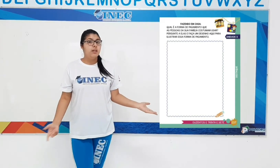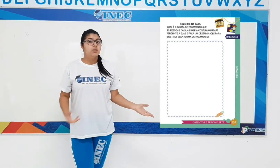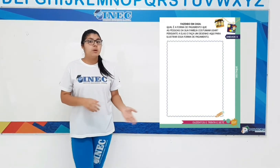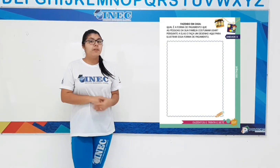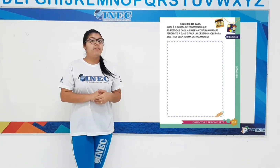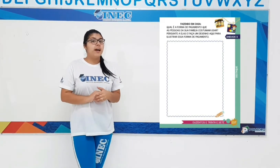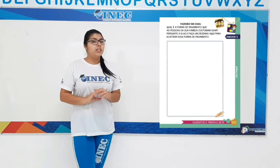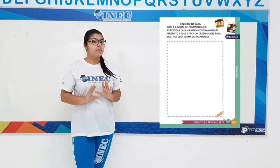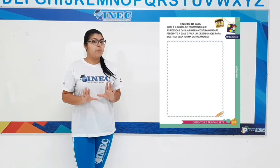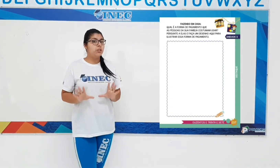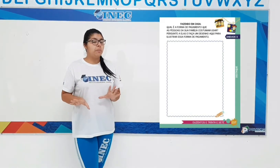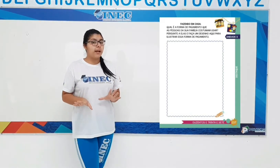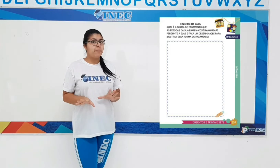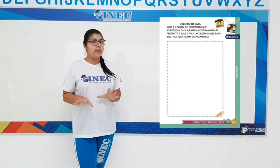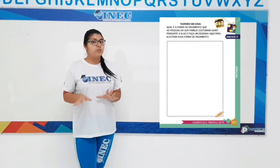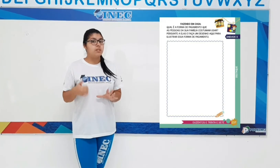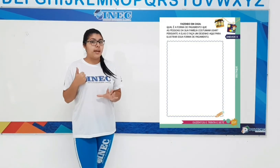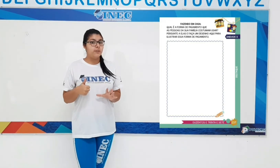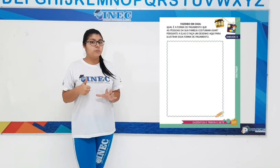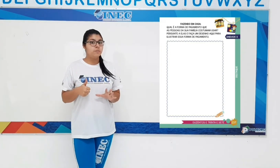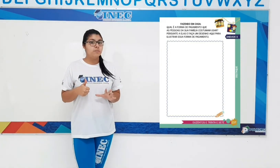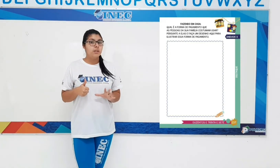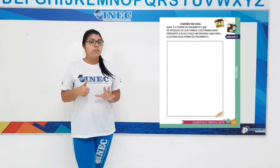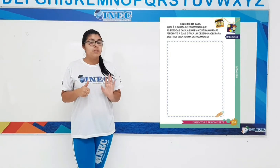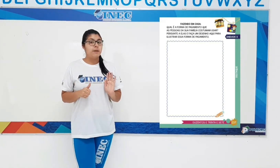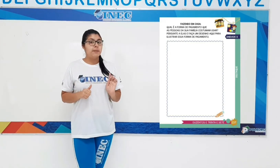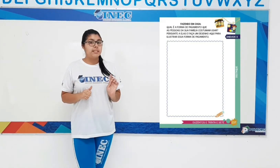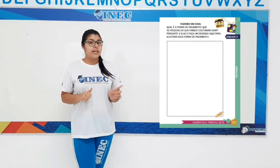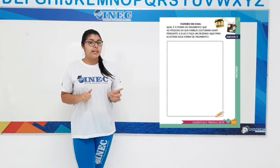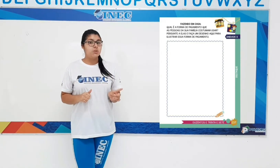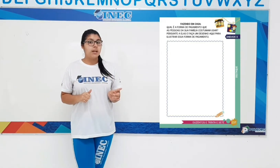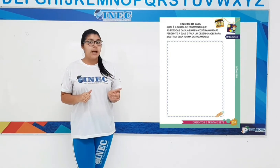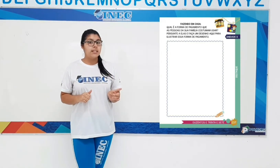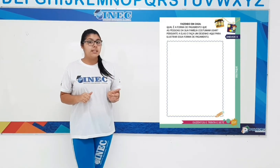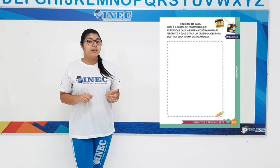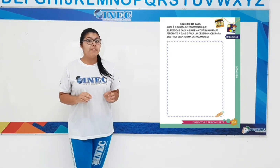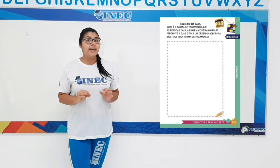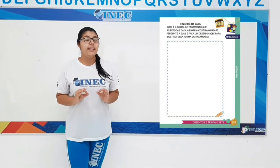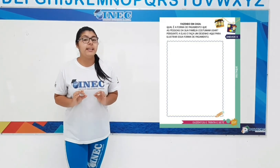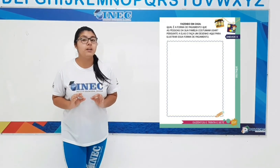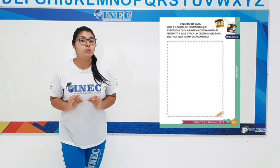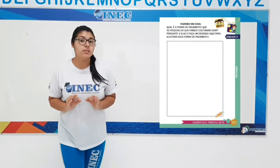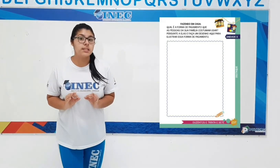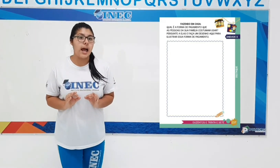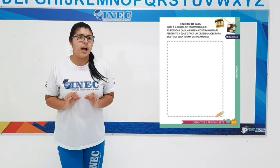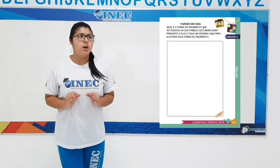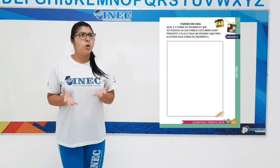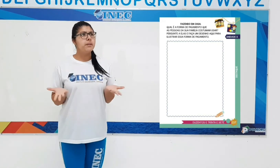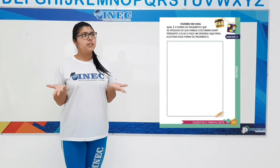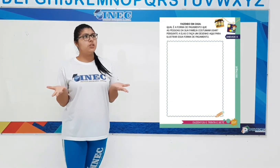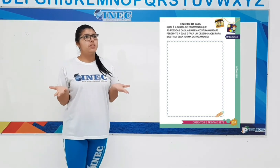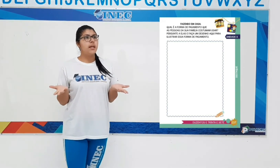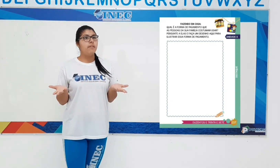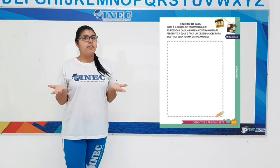aqui sobre várias formas de pagamento, certo? Você vai pesquisar aí na sua casa e vai ilustrar.